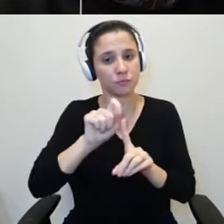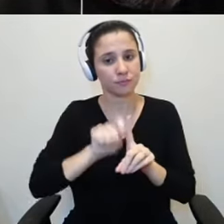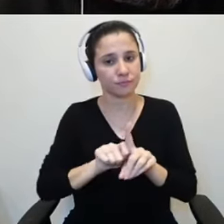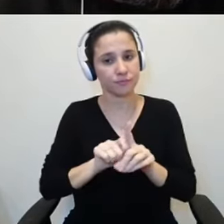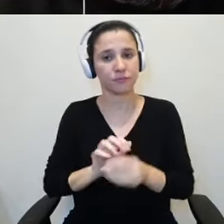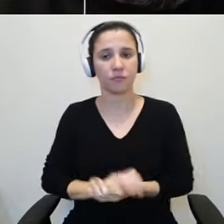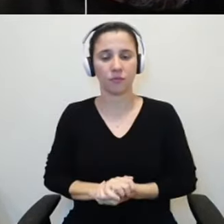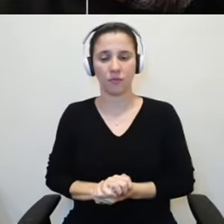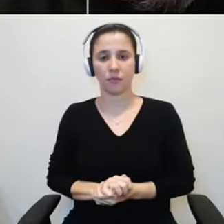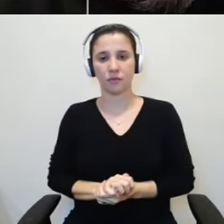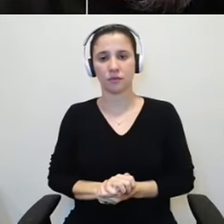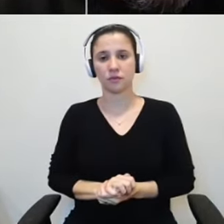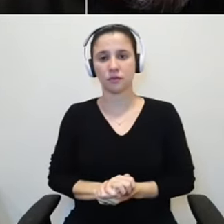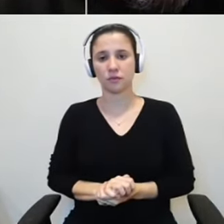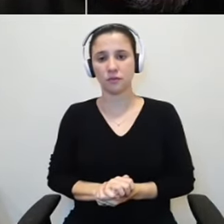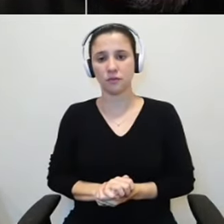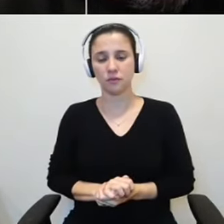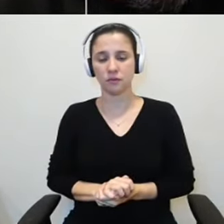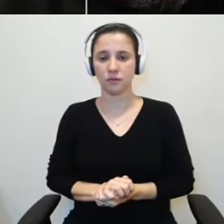desse semestre.